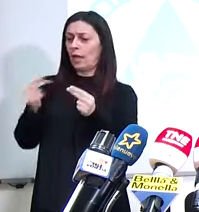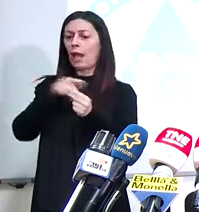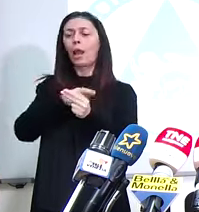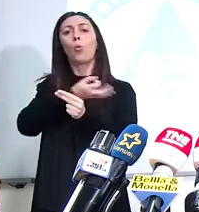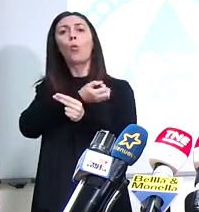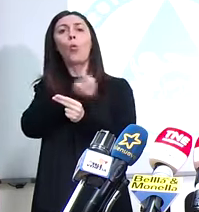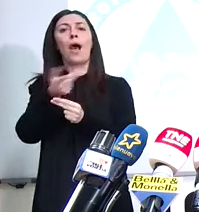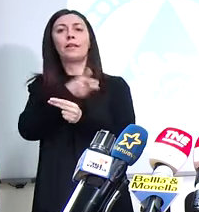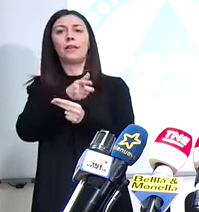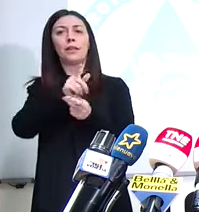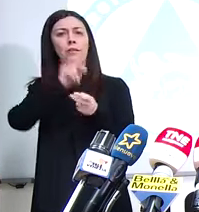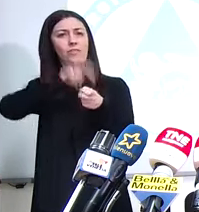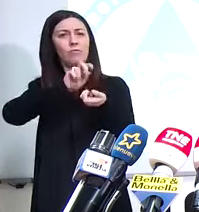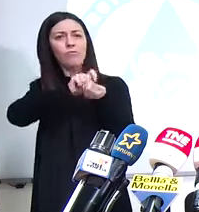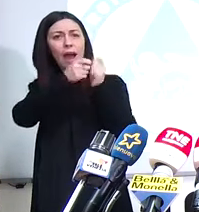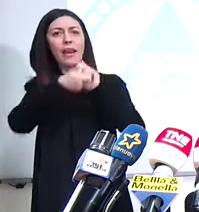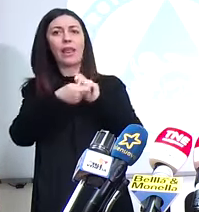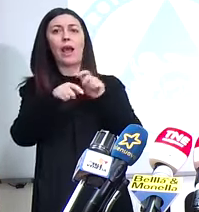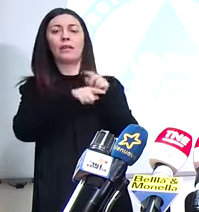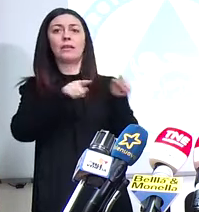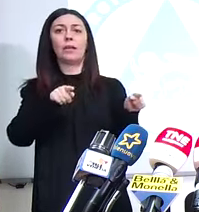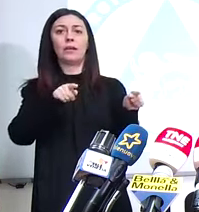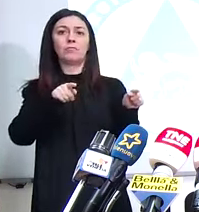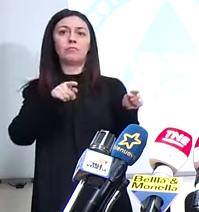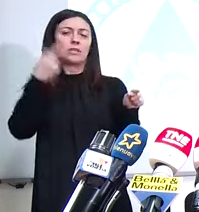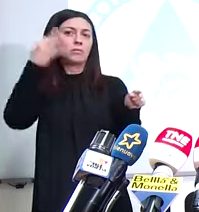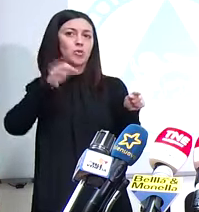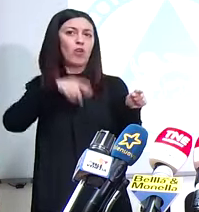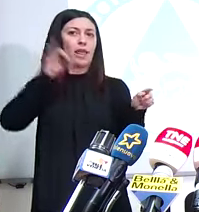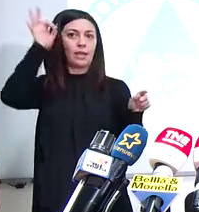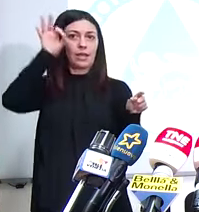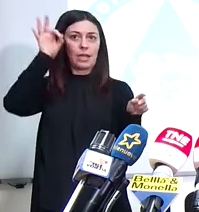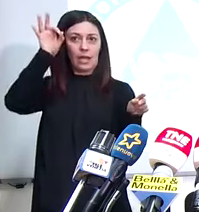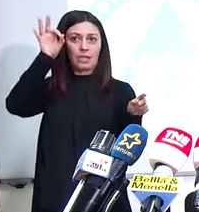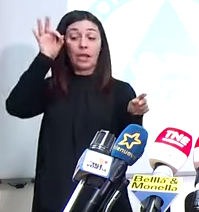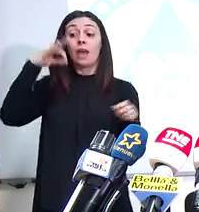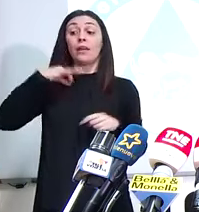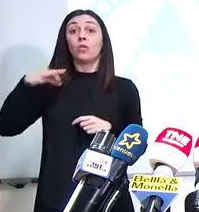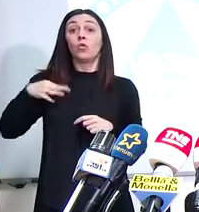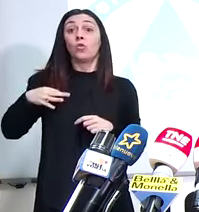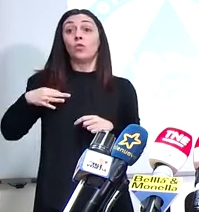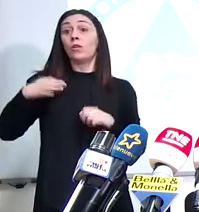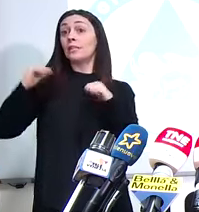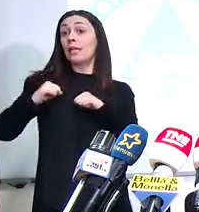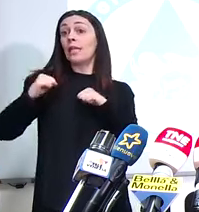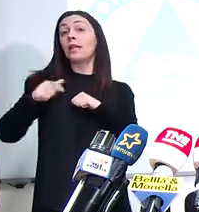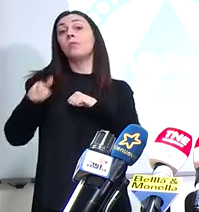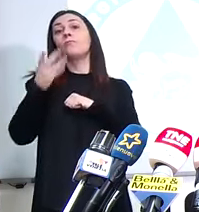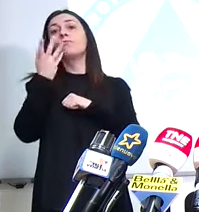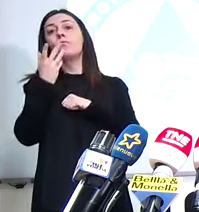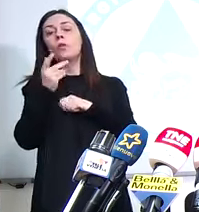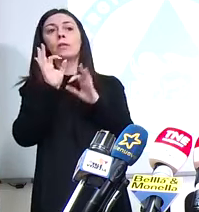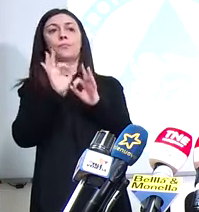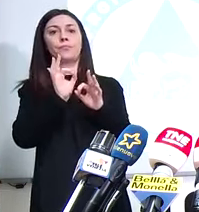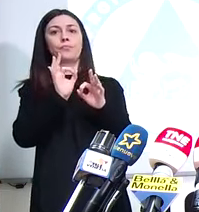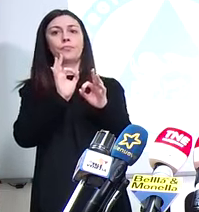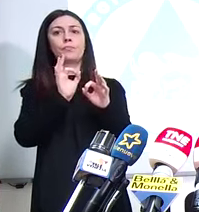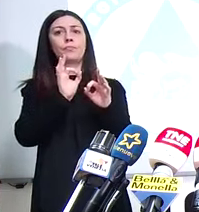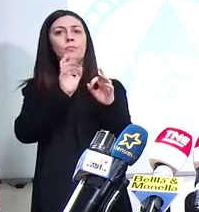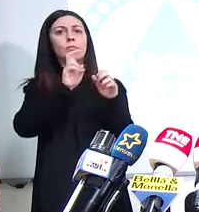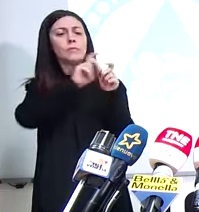il super sanità chiede proprio una sequenziazione come ho sempre sostenuto io da farsi anche in maniera standardizzata che